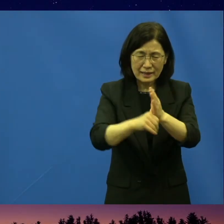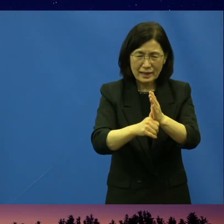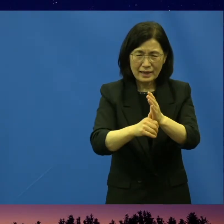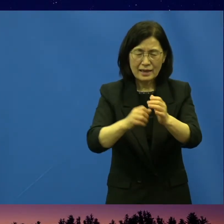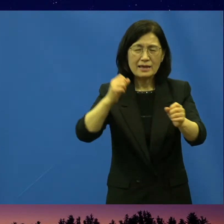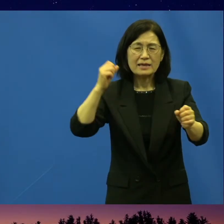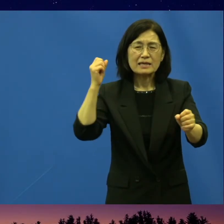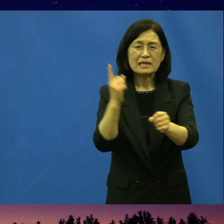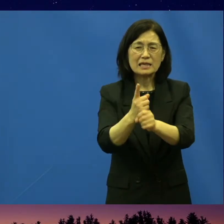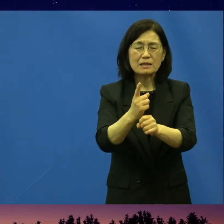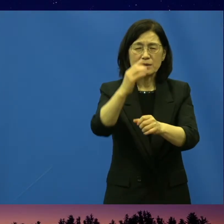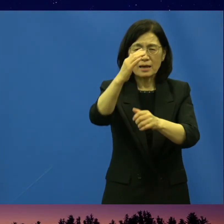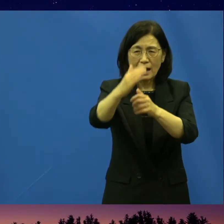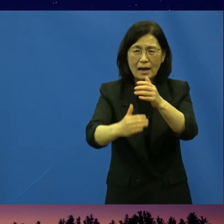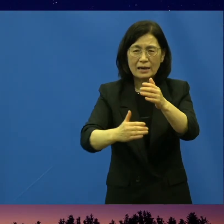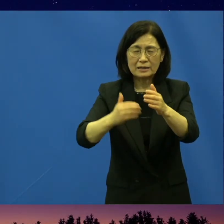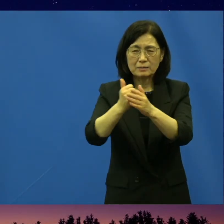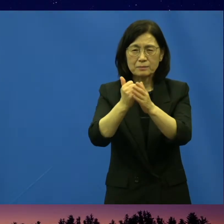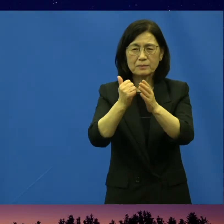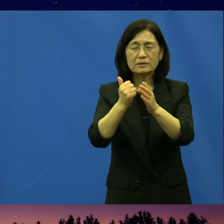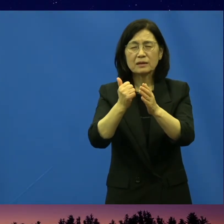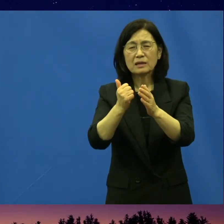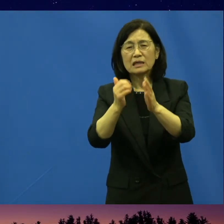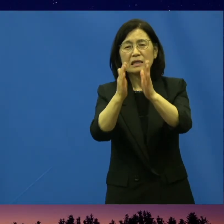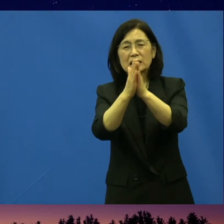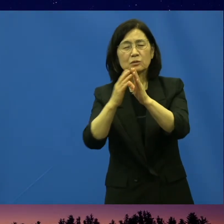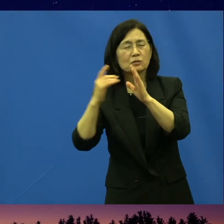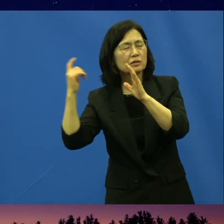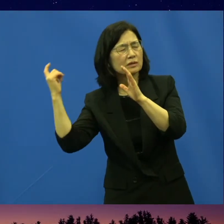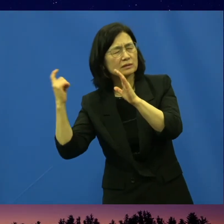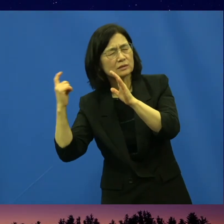하나님은 우리의 기도를 들으셨어요.